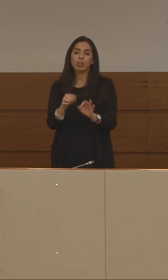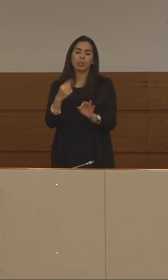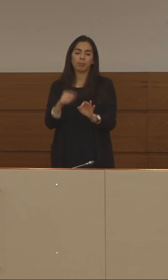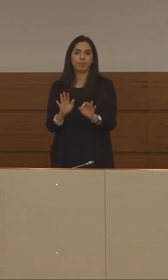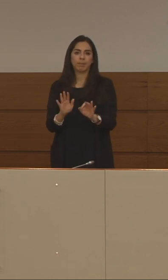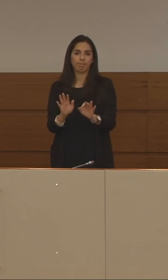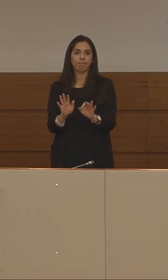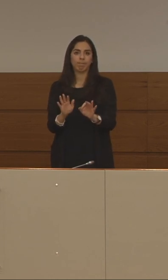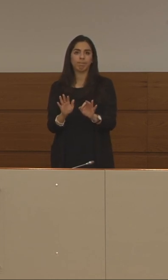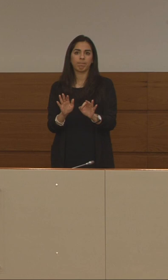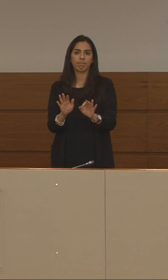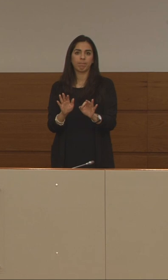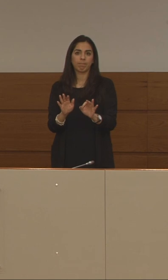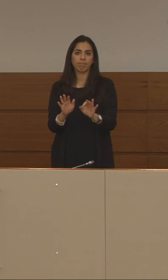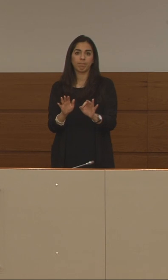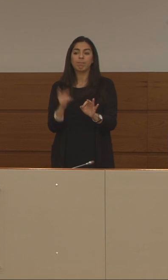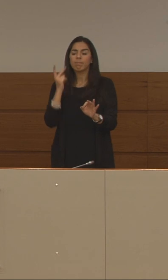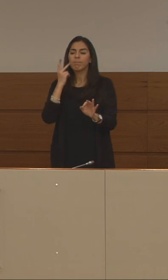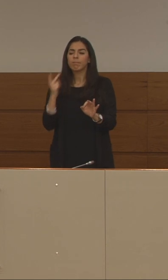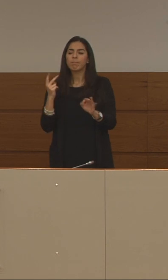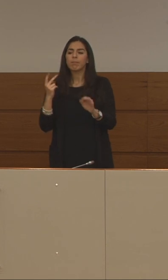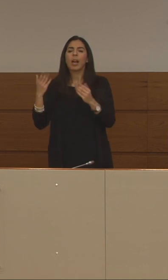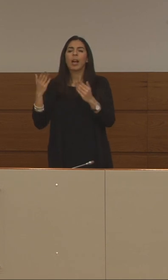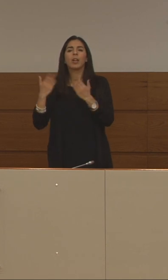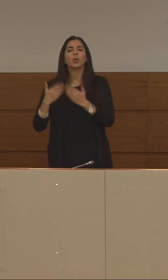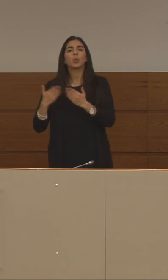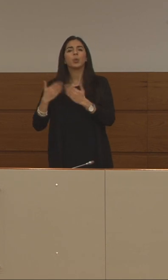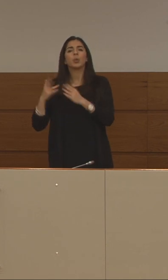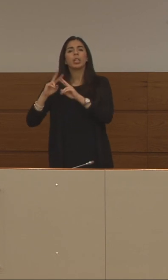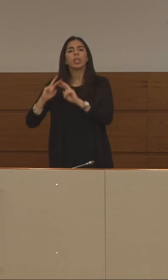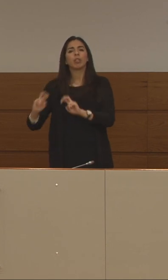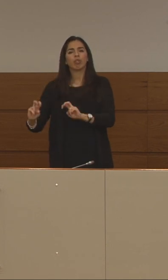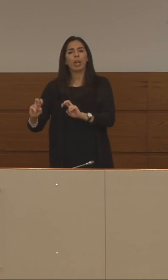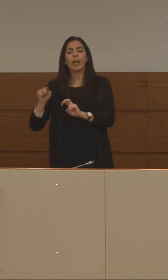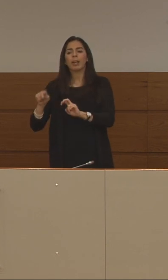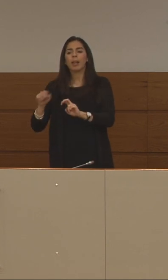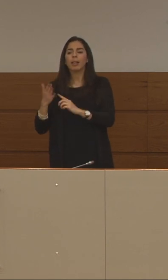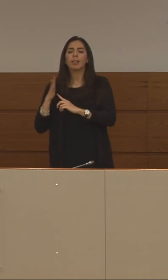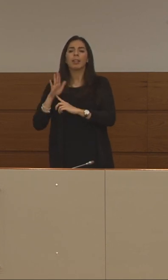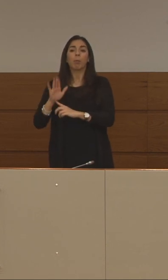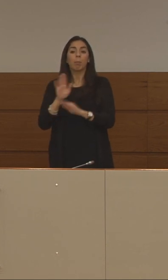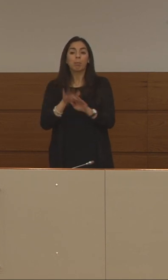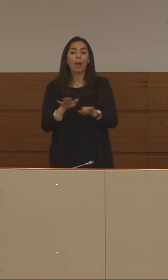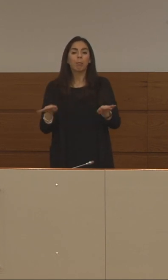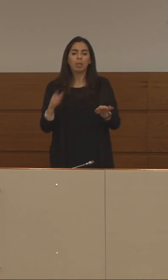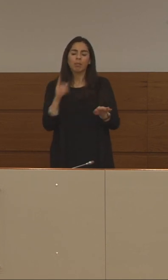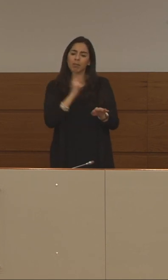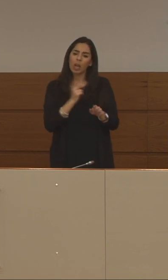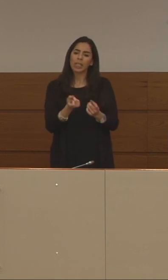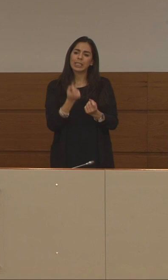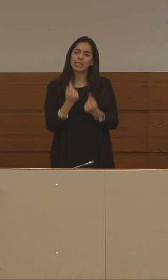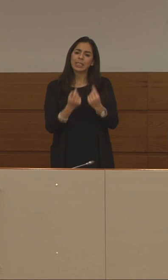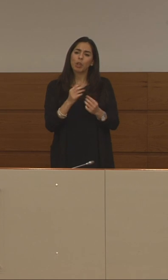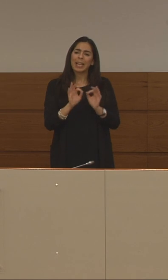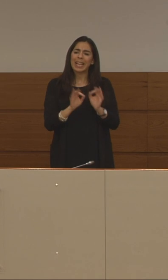unitamente a uno studio che mostra come bambini anche che non hanno granché di sintomi clinici però